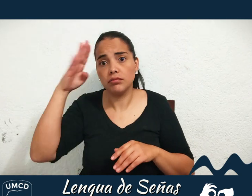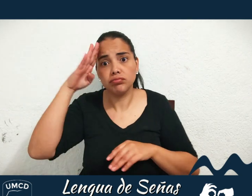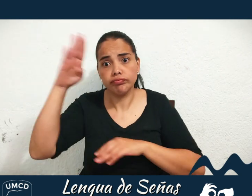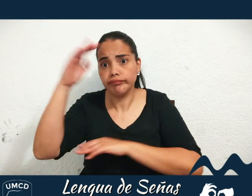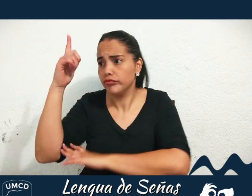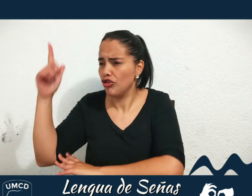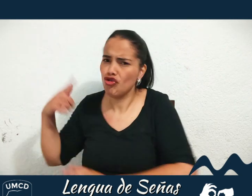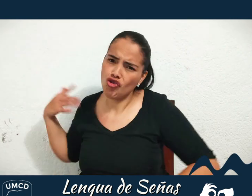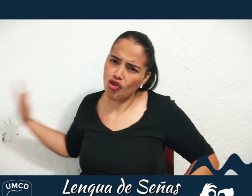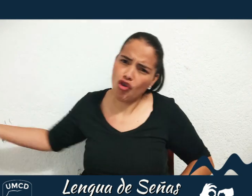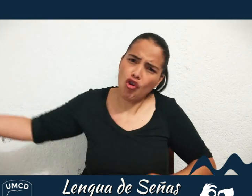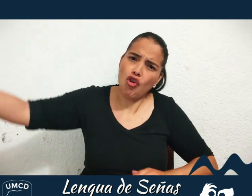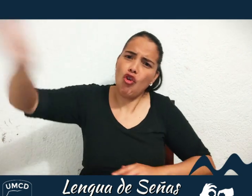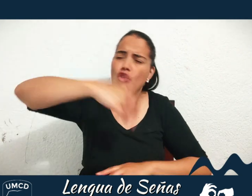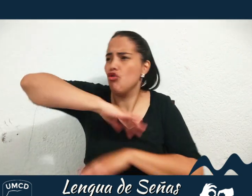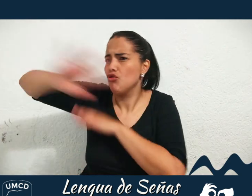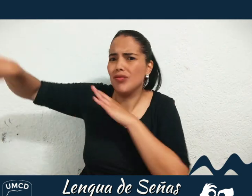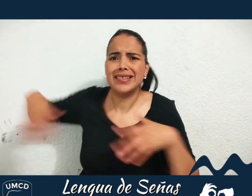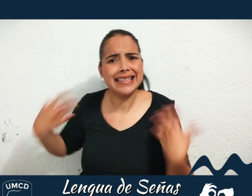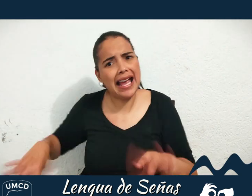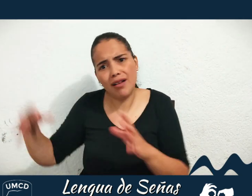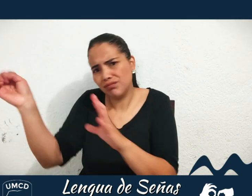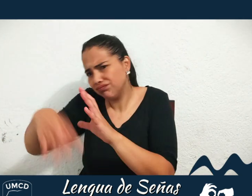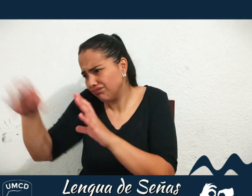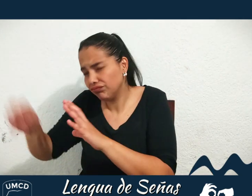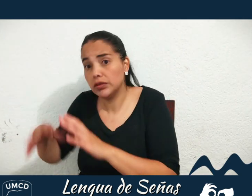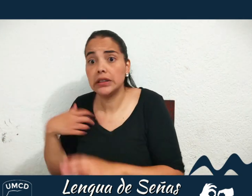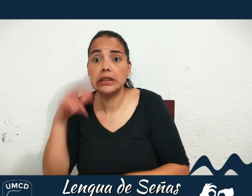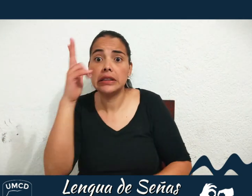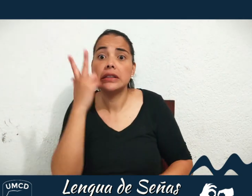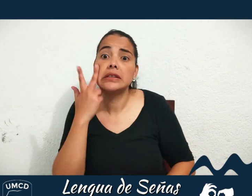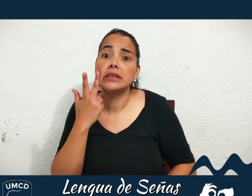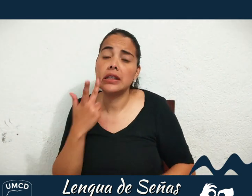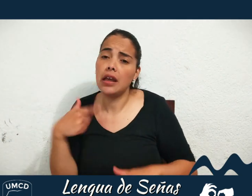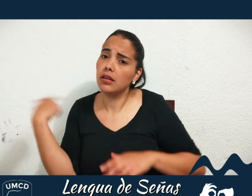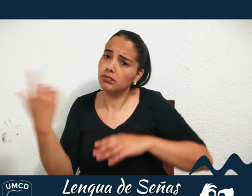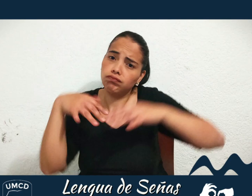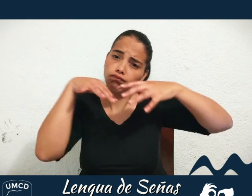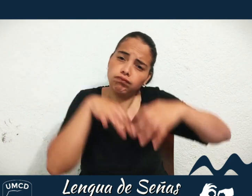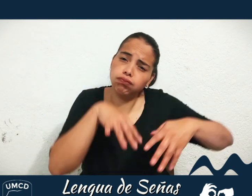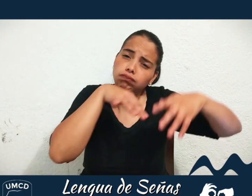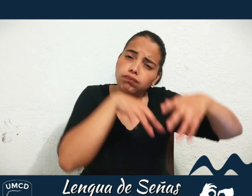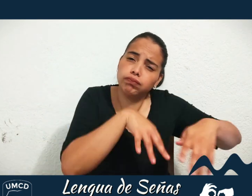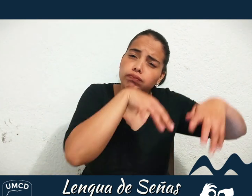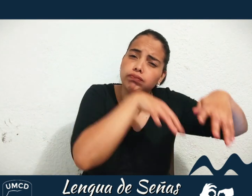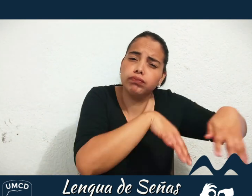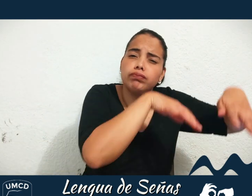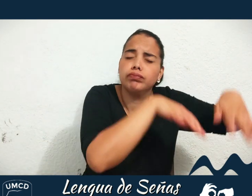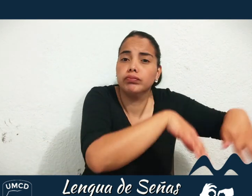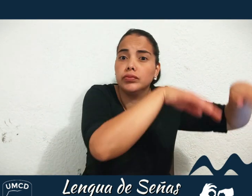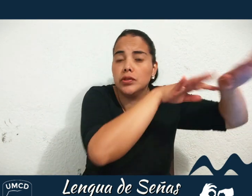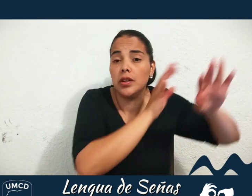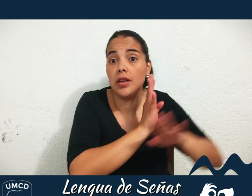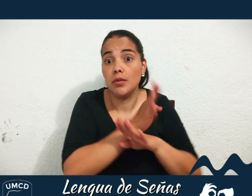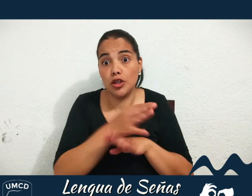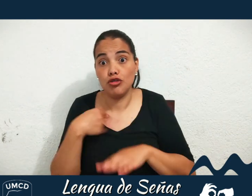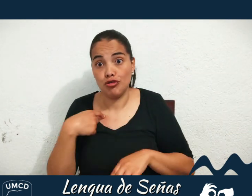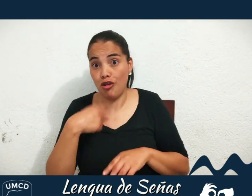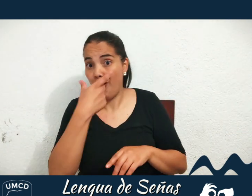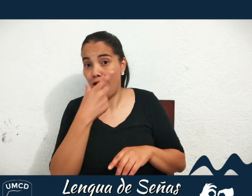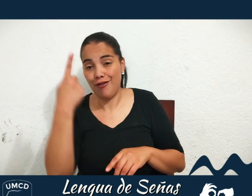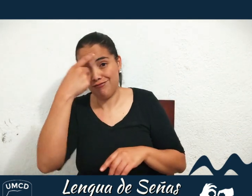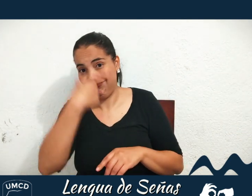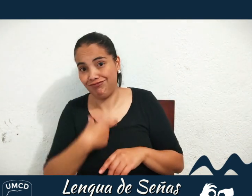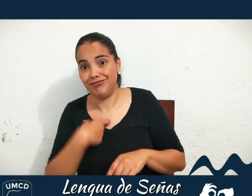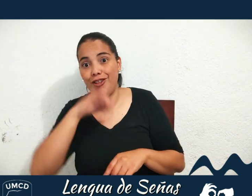los oficiales para que vayan por todo el pueblo y preparen todo, que en 3 días cruzarían el Jordán. Y en ese instante, el mismo